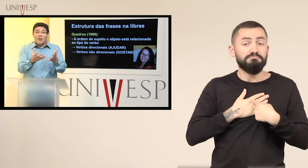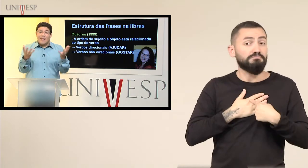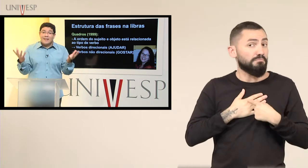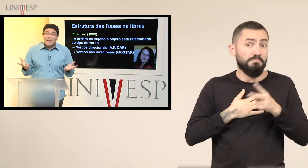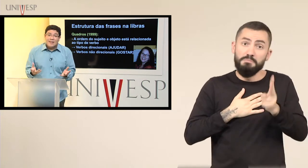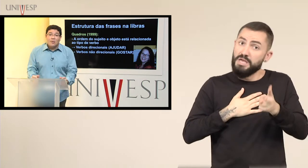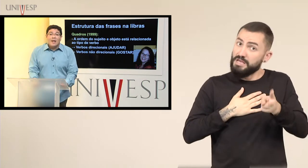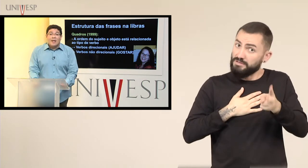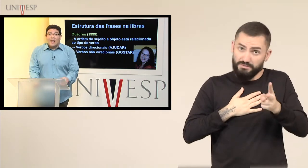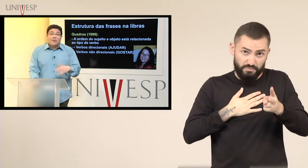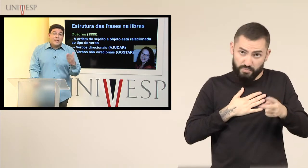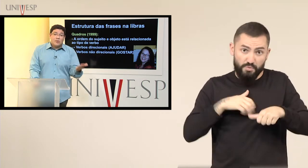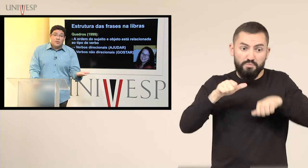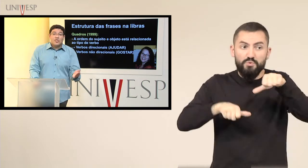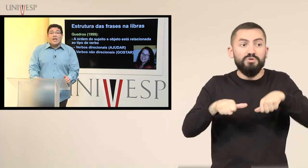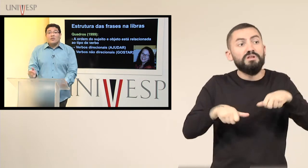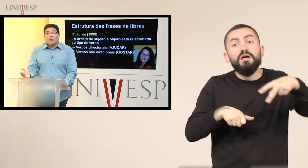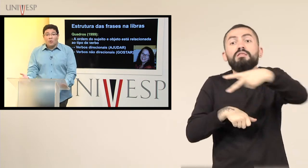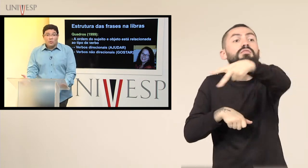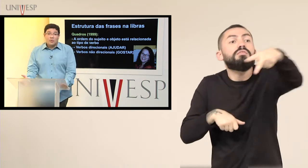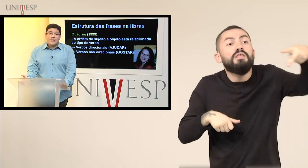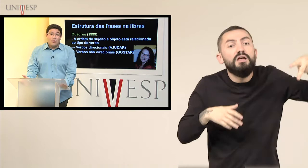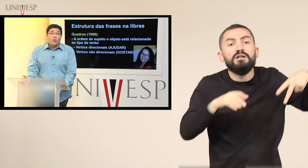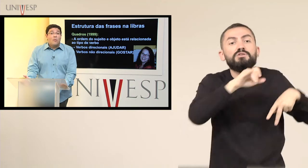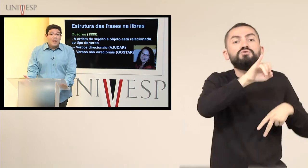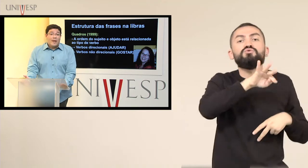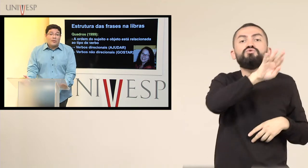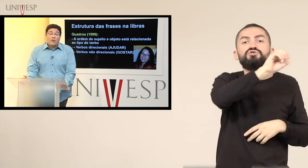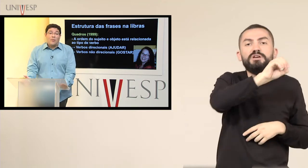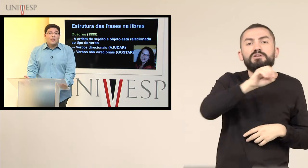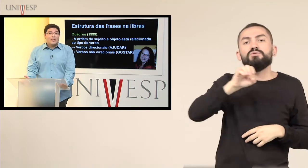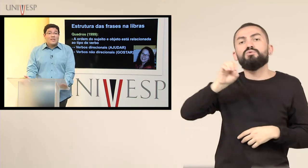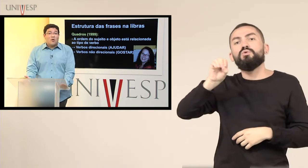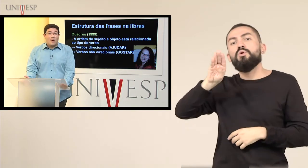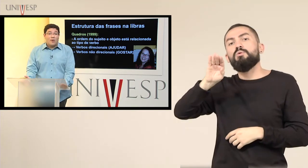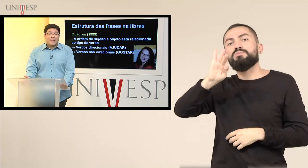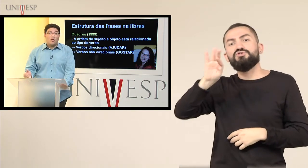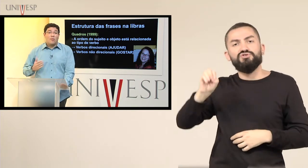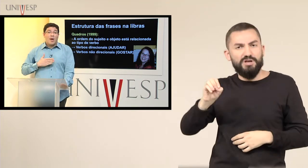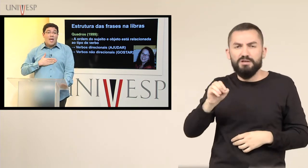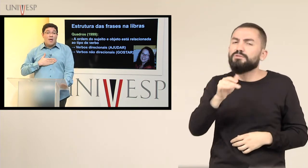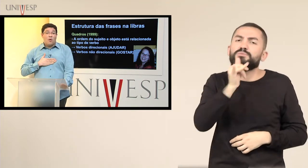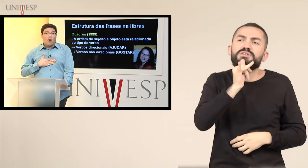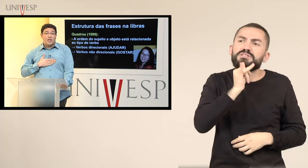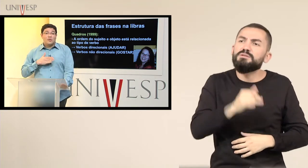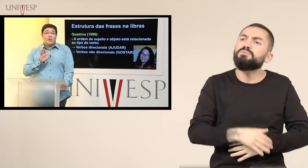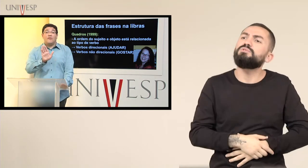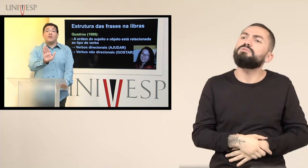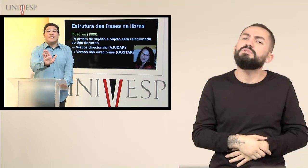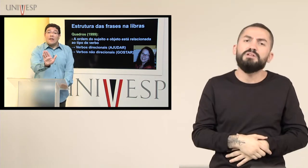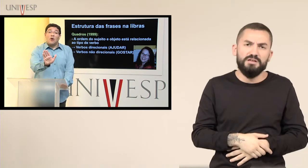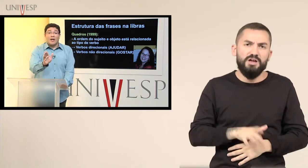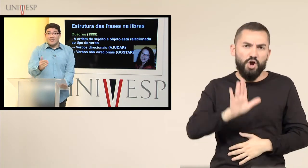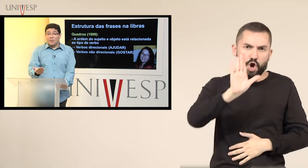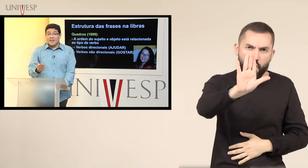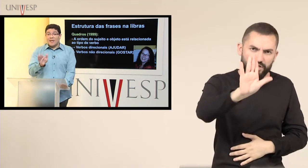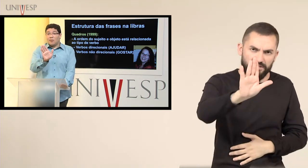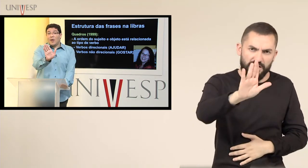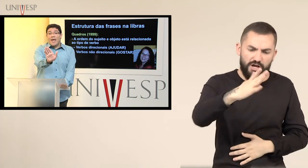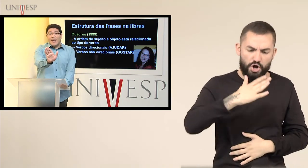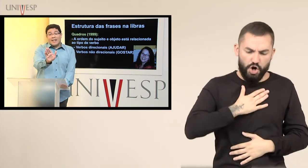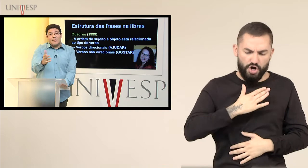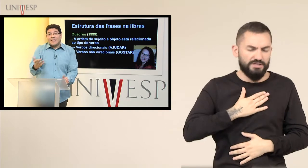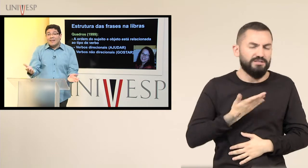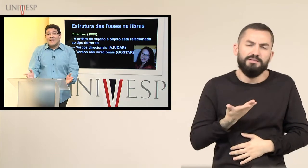da localização do seu sujeito ou do seu complemento. Eu não posso dizer alguma coisa como eu gosto e você gosta, por